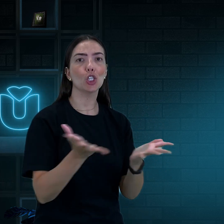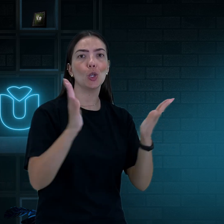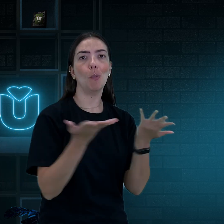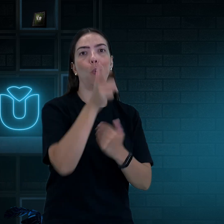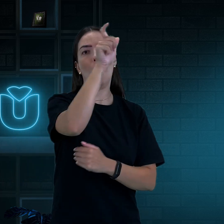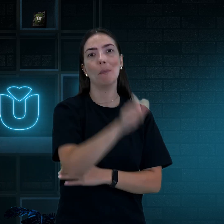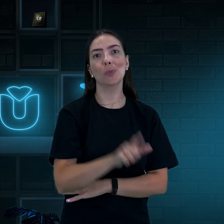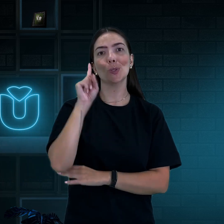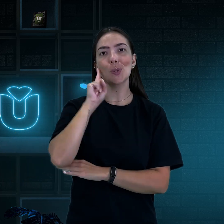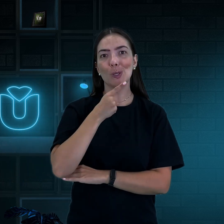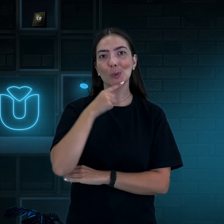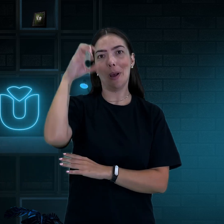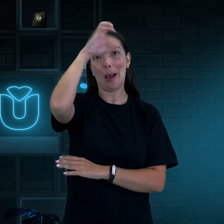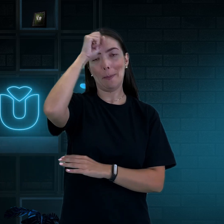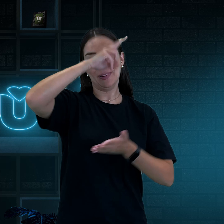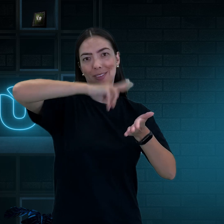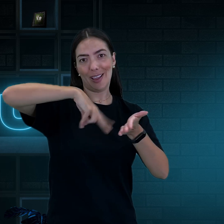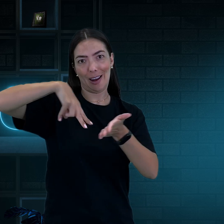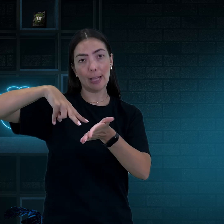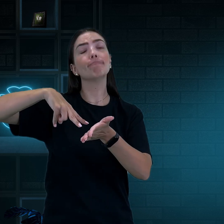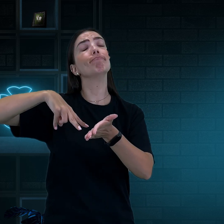De incentivar o sujeito surdo a aprender a ler.